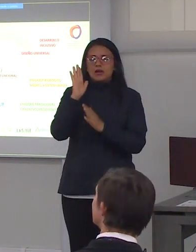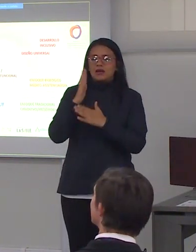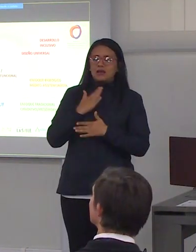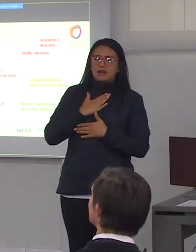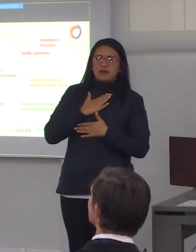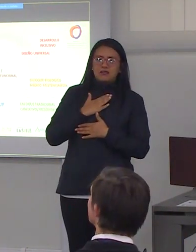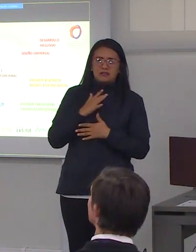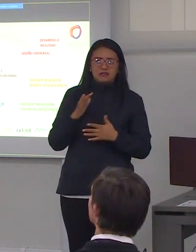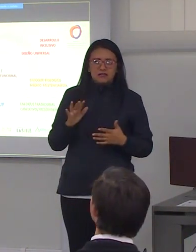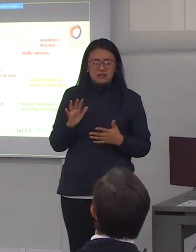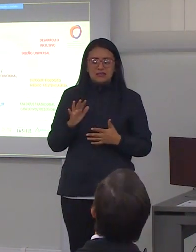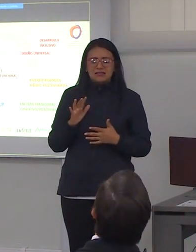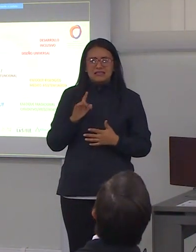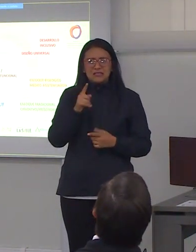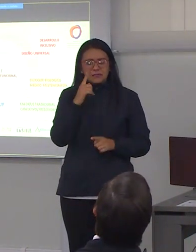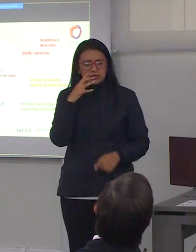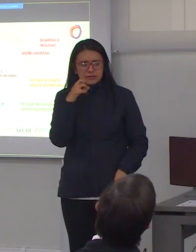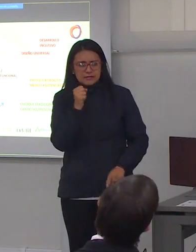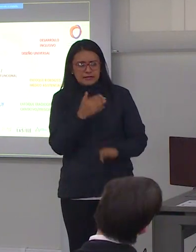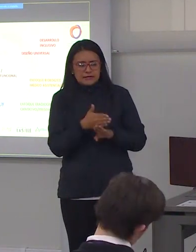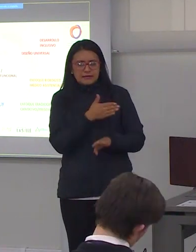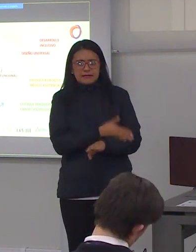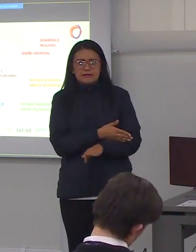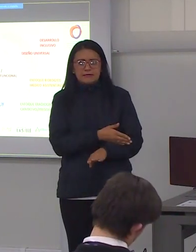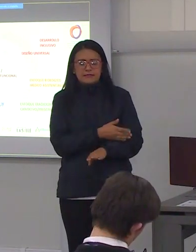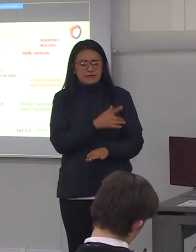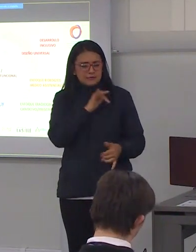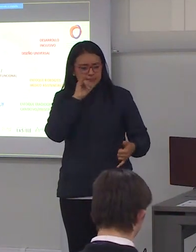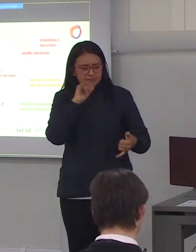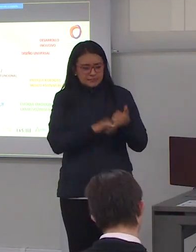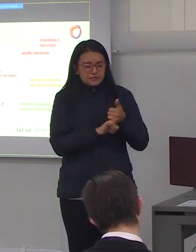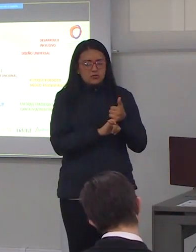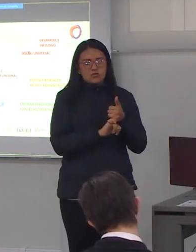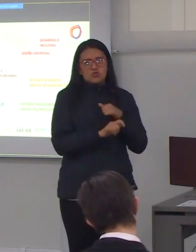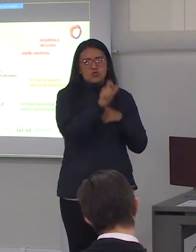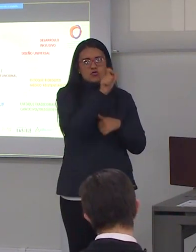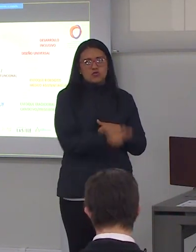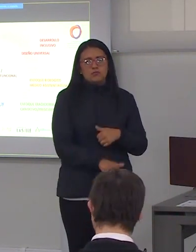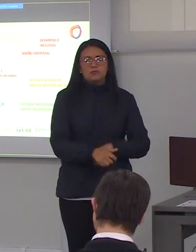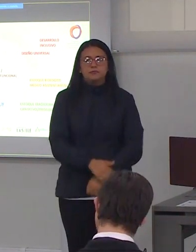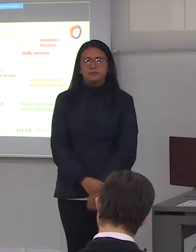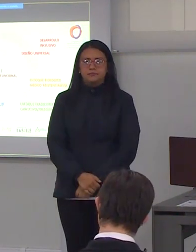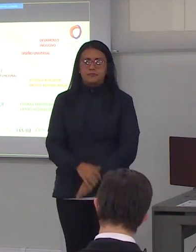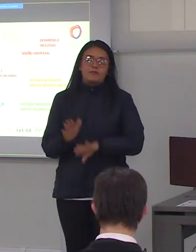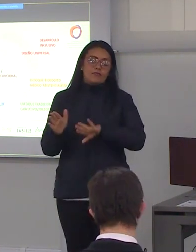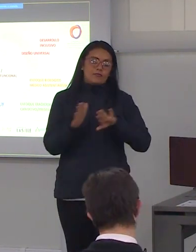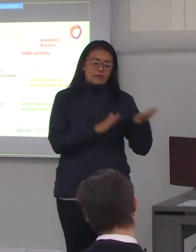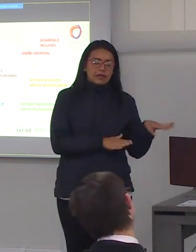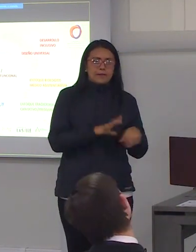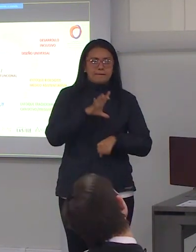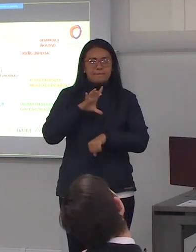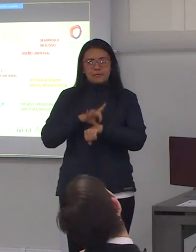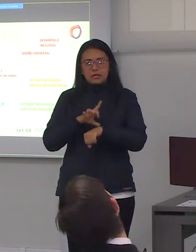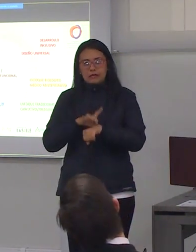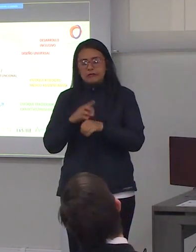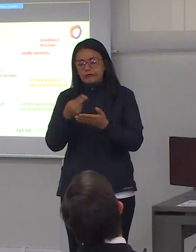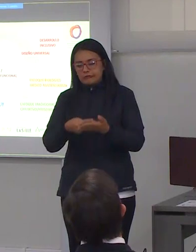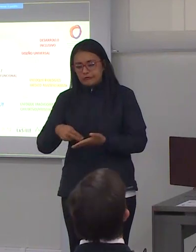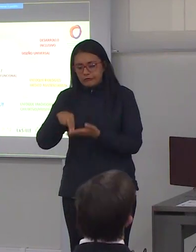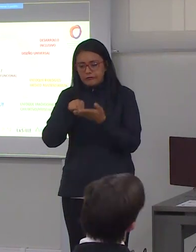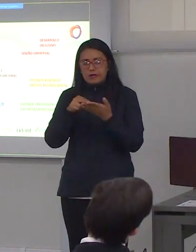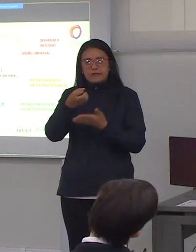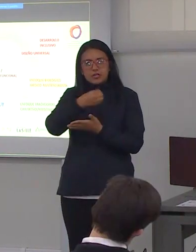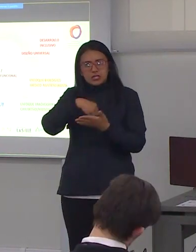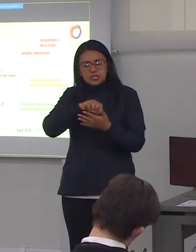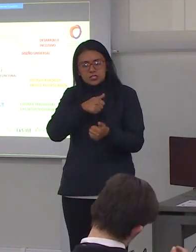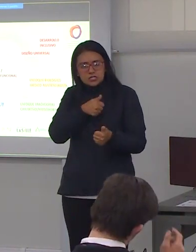prescindencia porque puedo prescindir del otro muy bien pasamos al médico rehabilitador biologista